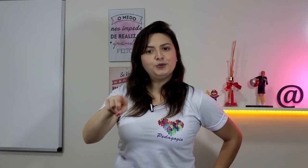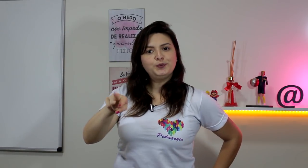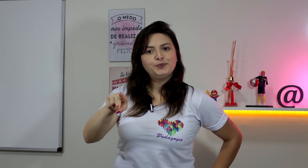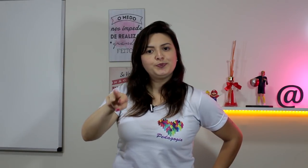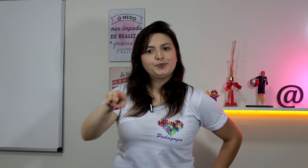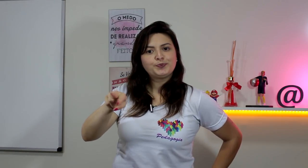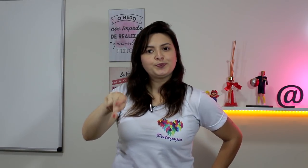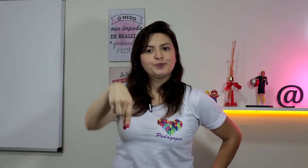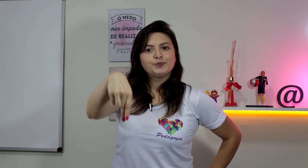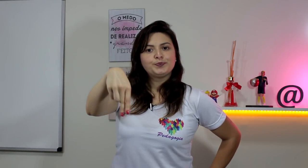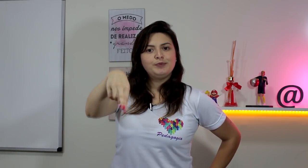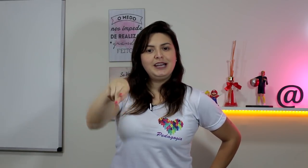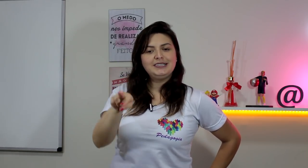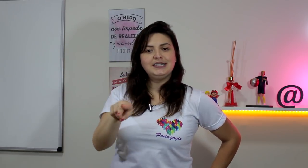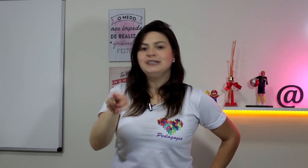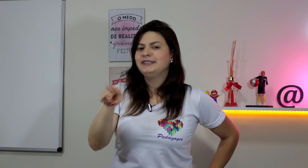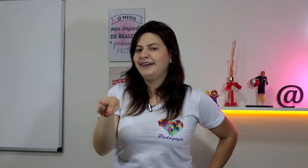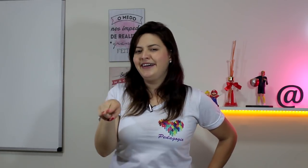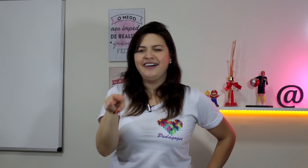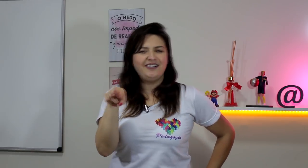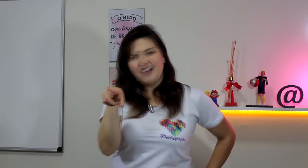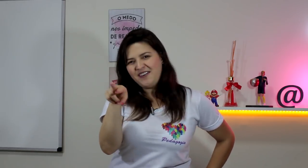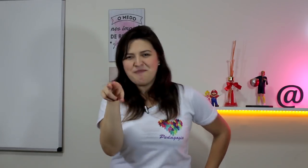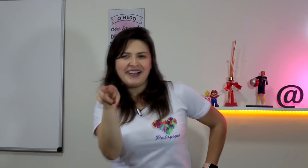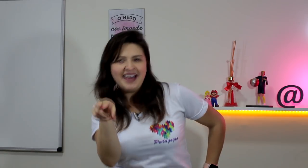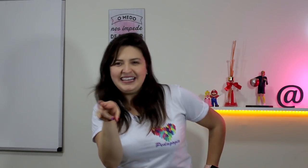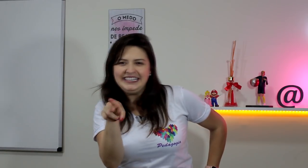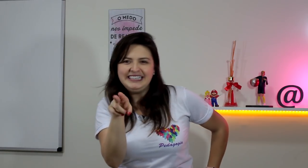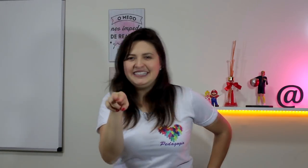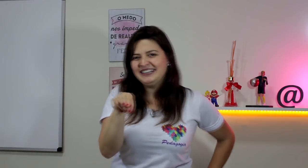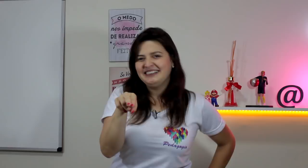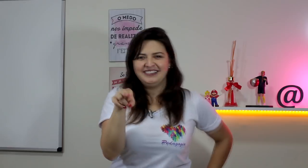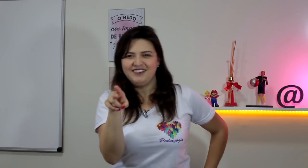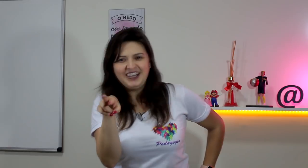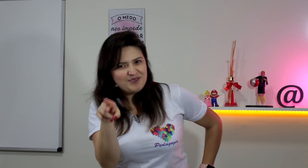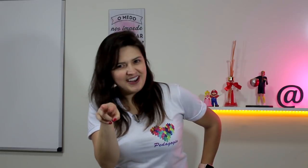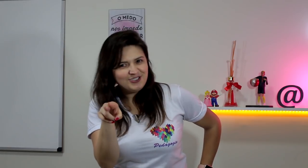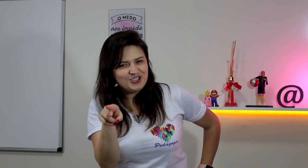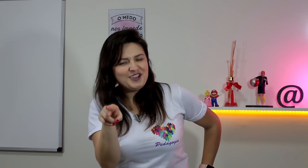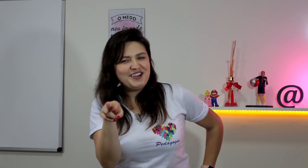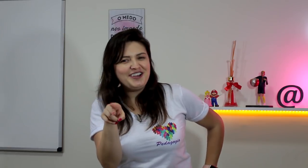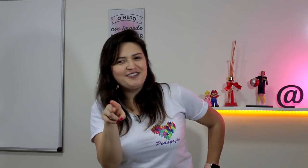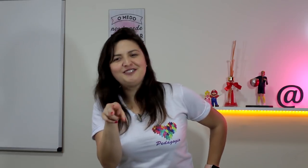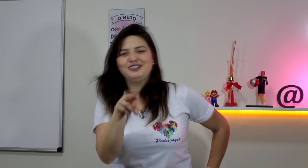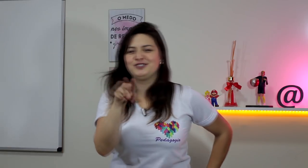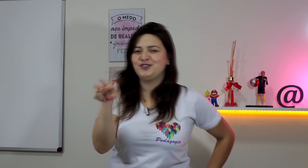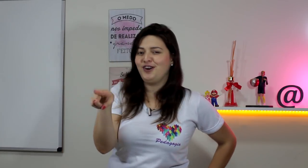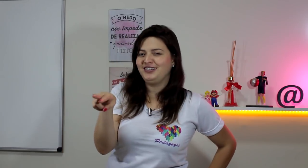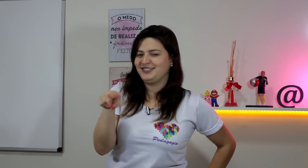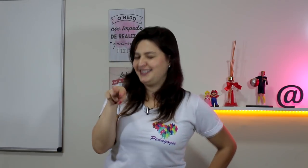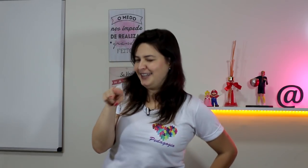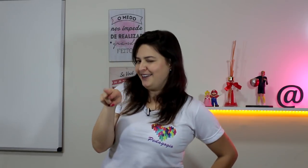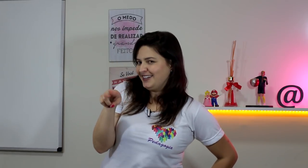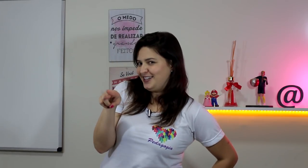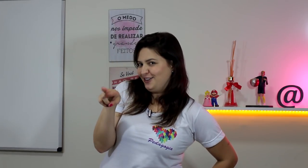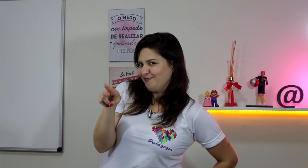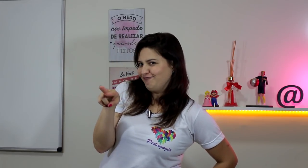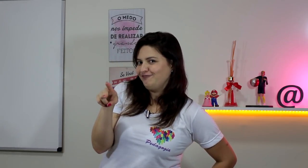irmão, beleza? Não é paquerinha, não é namoradinho, quando se olha esse sinal aqui, ó,